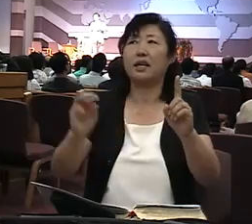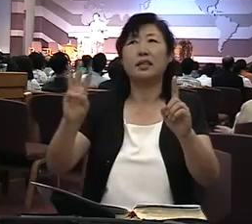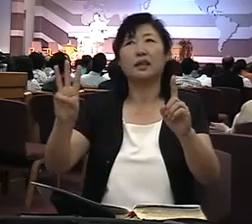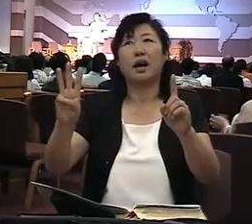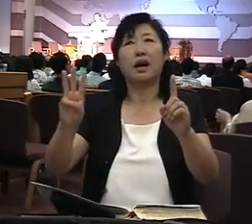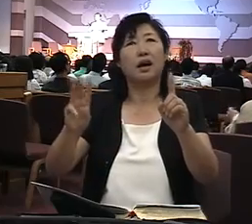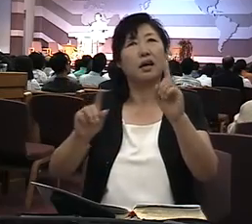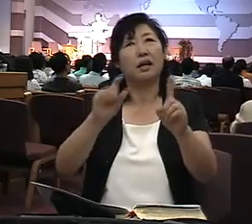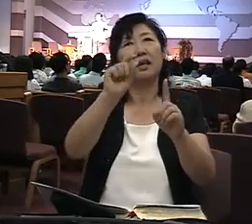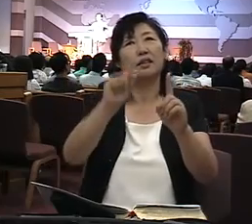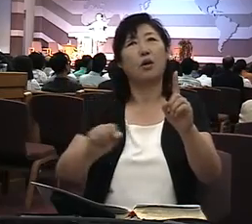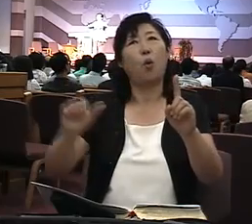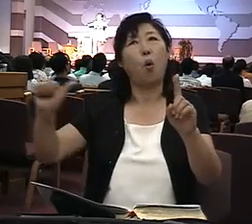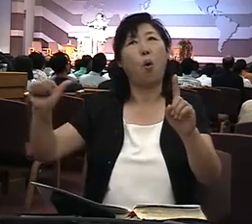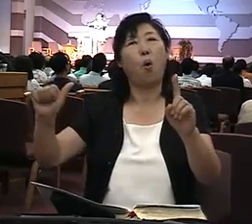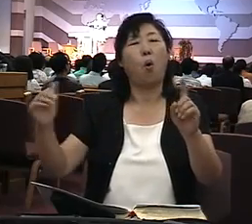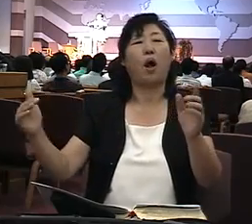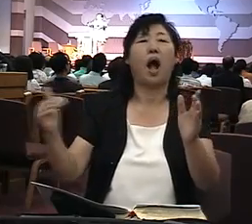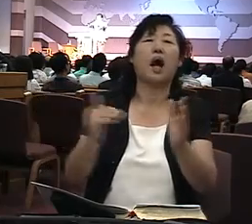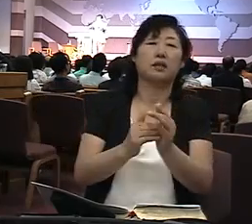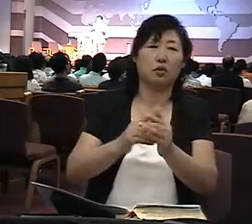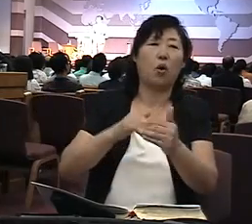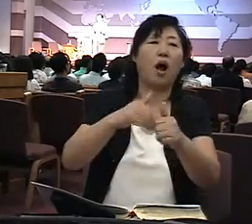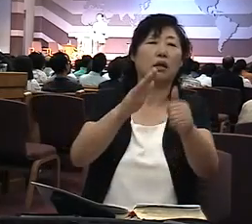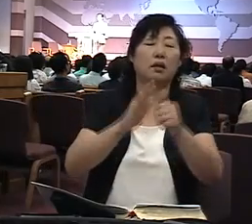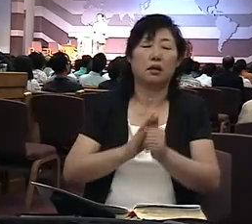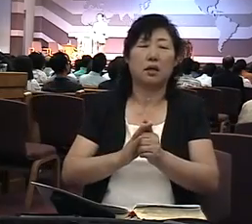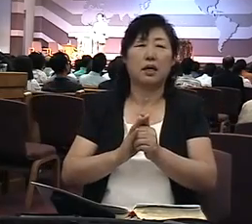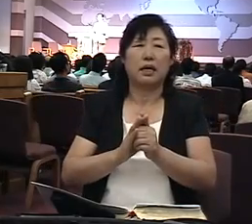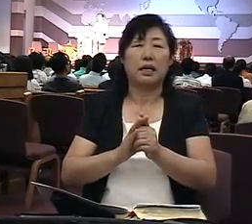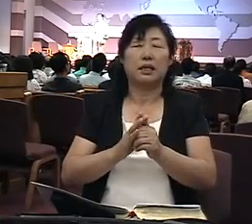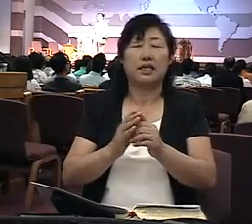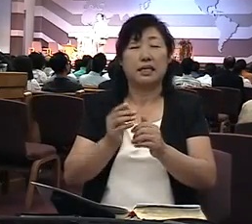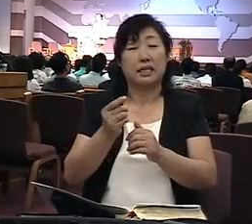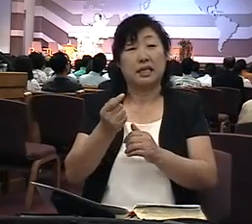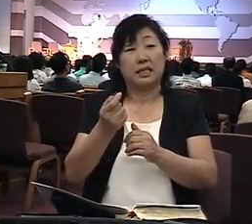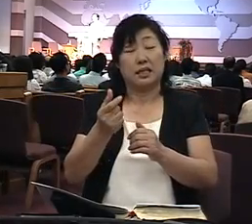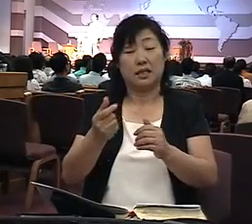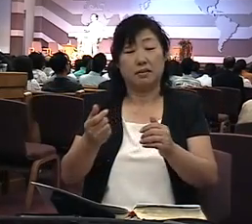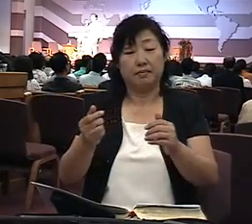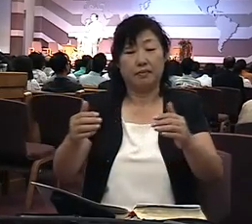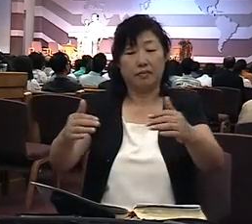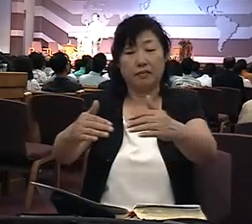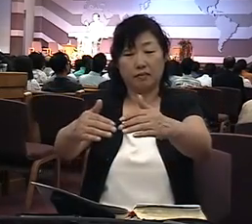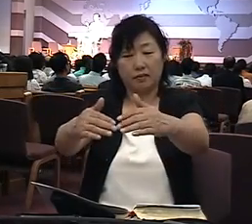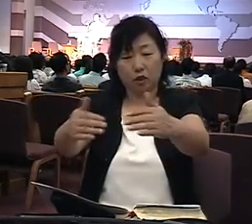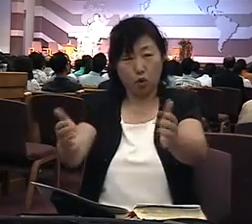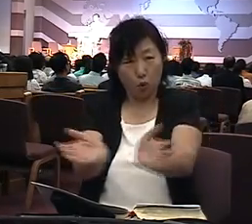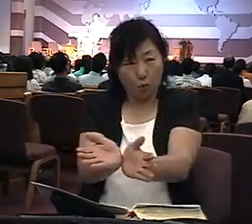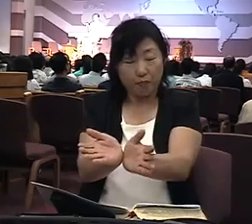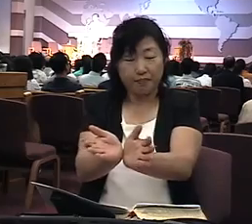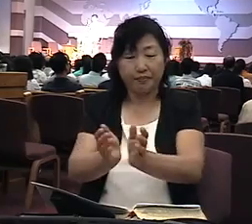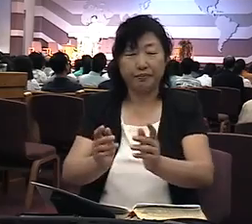1대5까지도 간다고 하지만 이렇게 아주 소그룹으로 여러분들과 함께 한 6개월 동안 같이